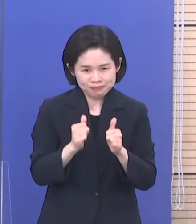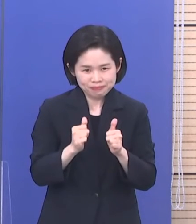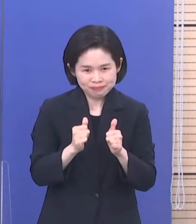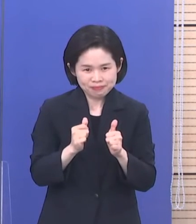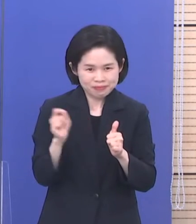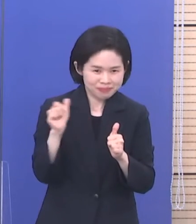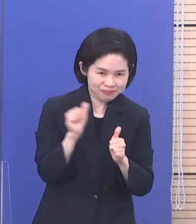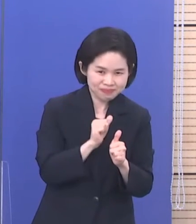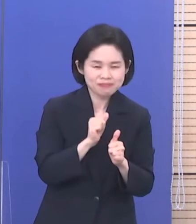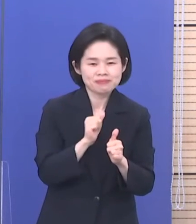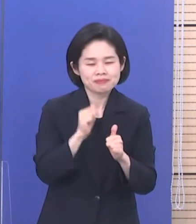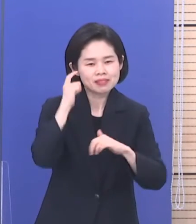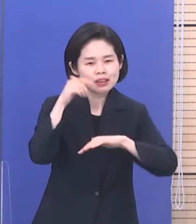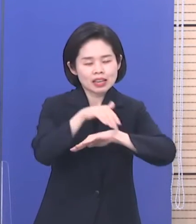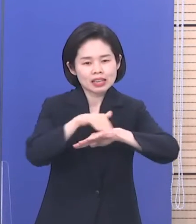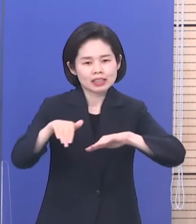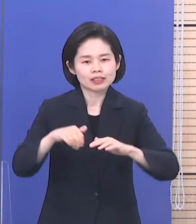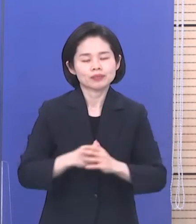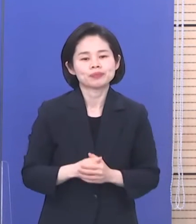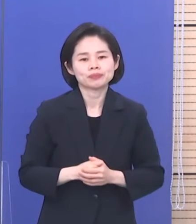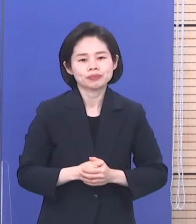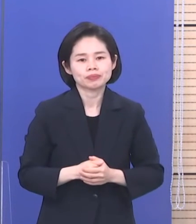계획입니다.